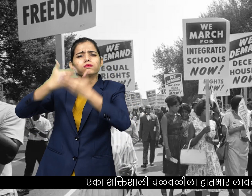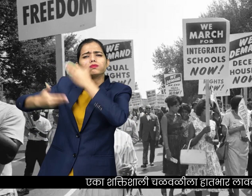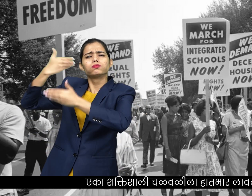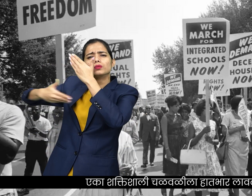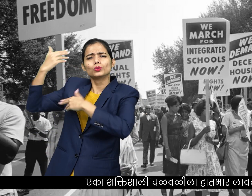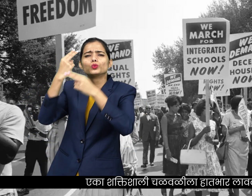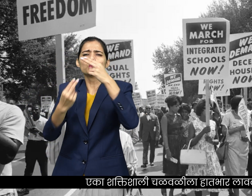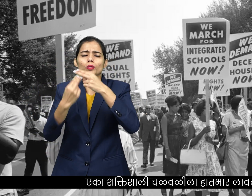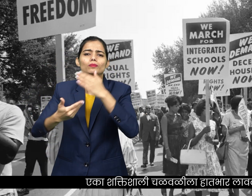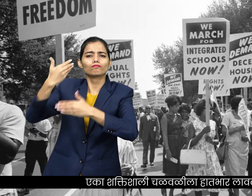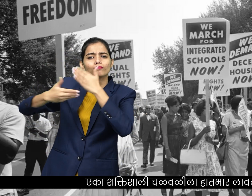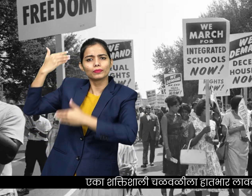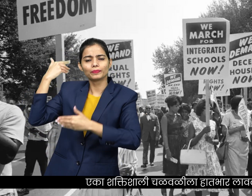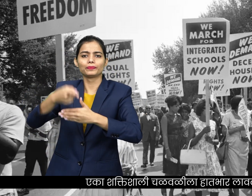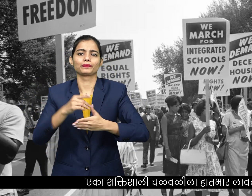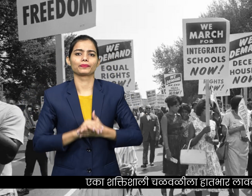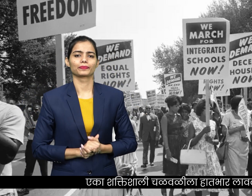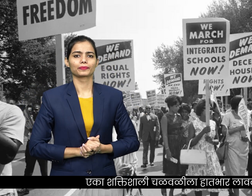लावला.